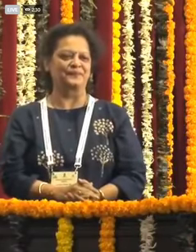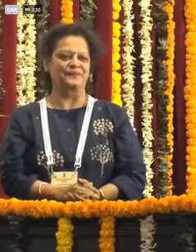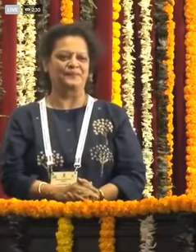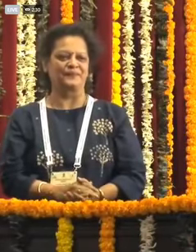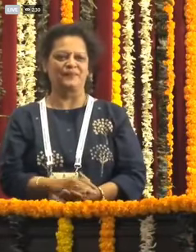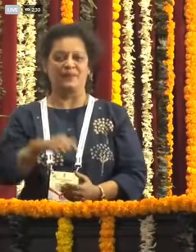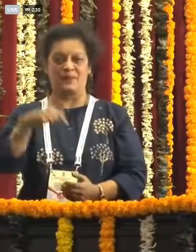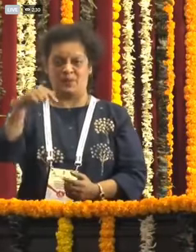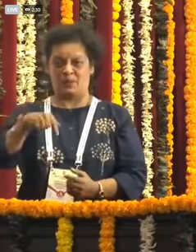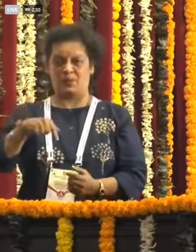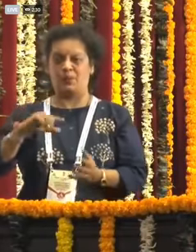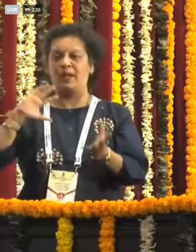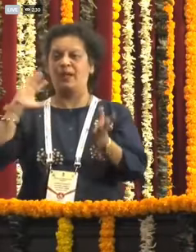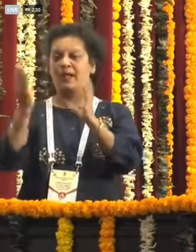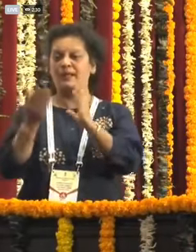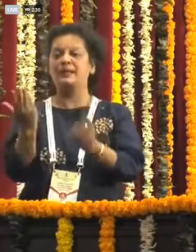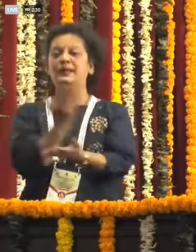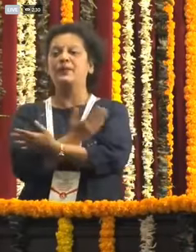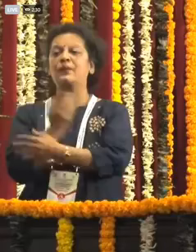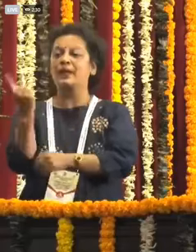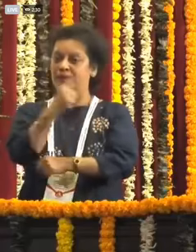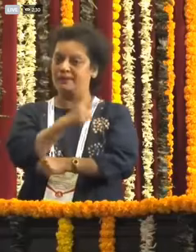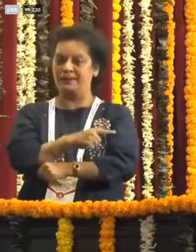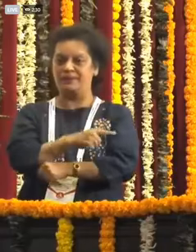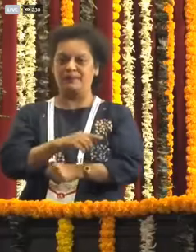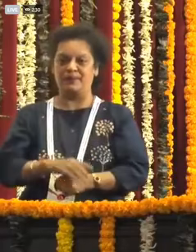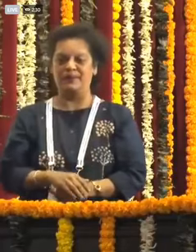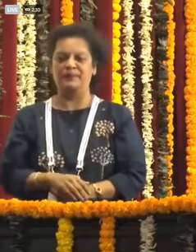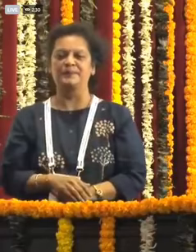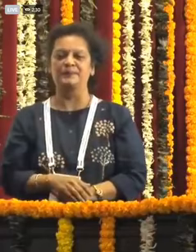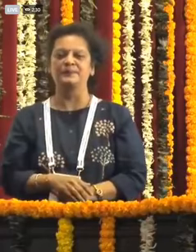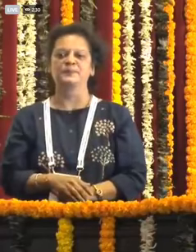आज आंतरराष्ट्रीय दिव्यांग दिन आहे